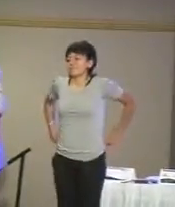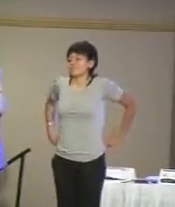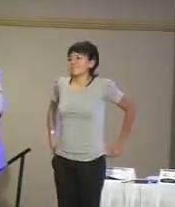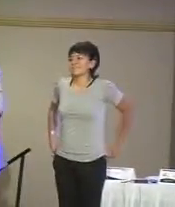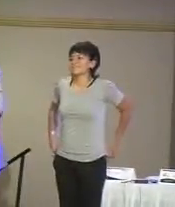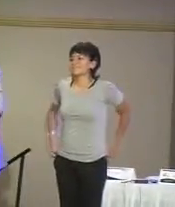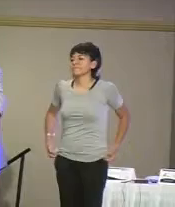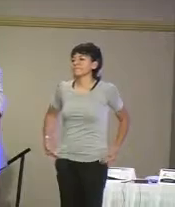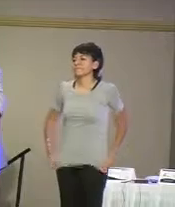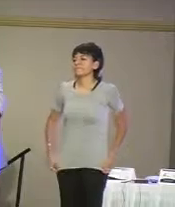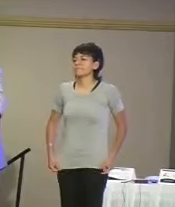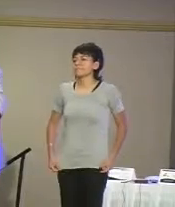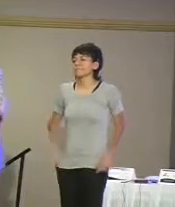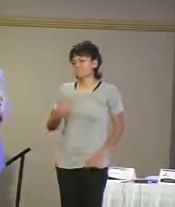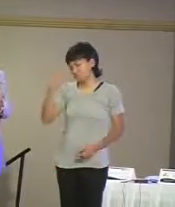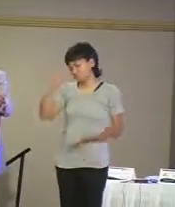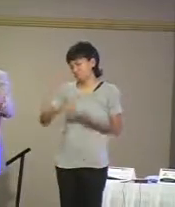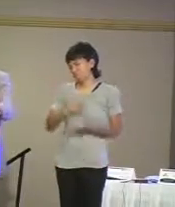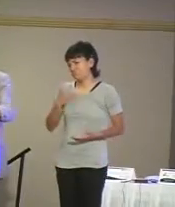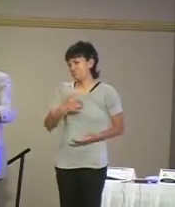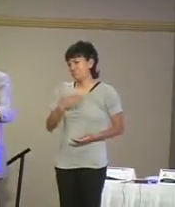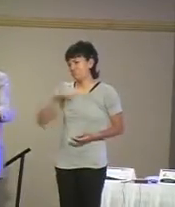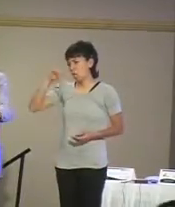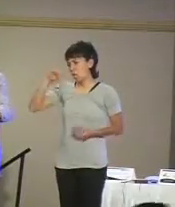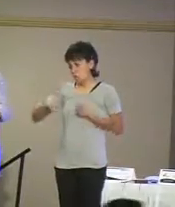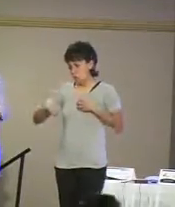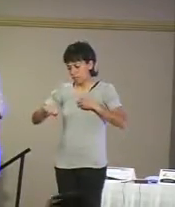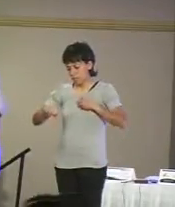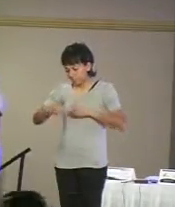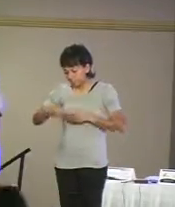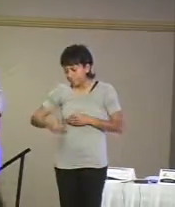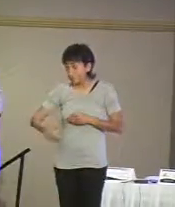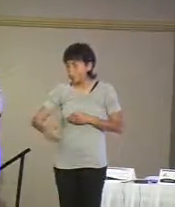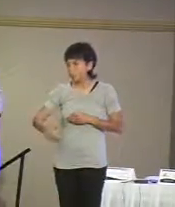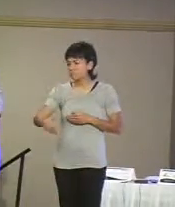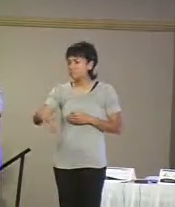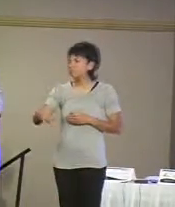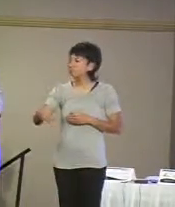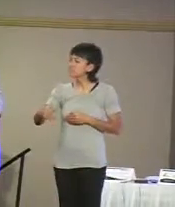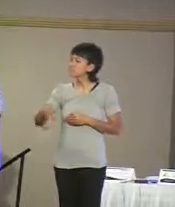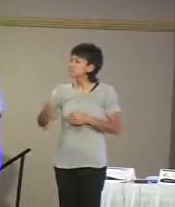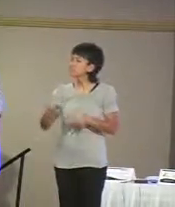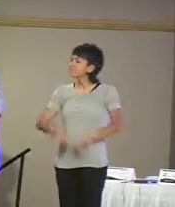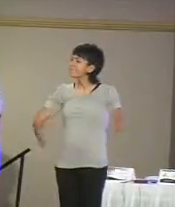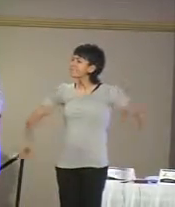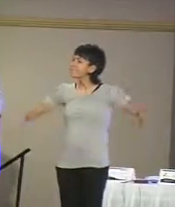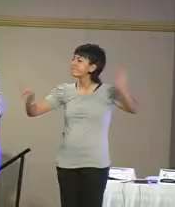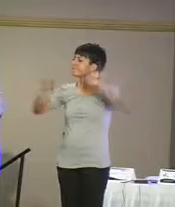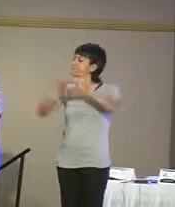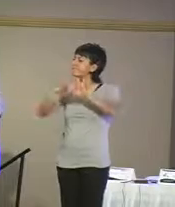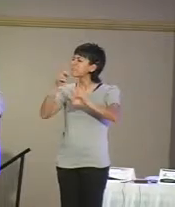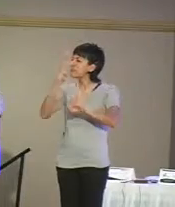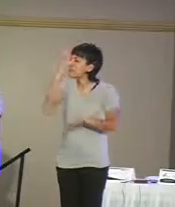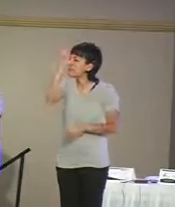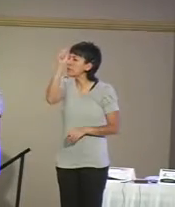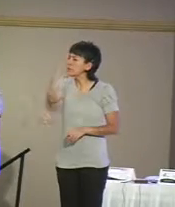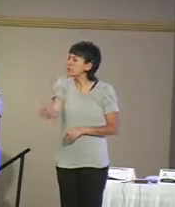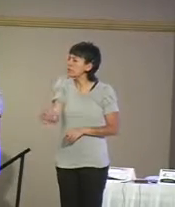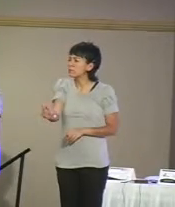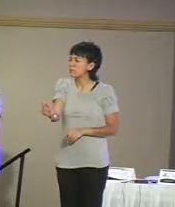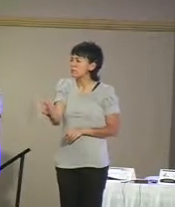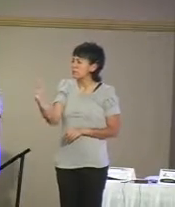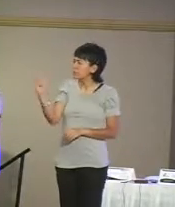importante para llenar todo lo que implica el conocimiento y que se traduzca